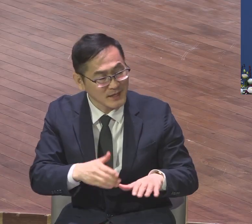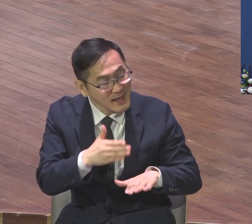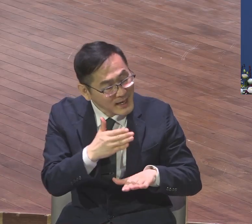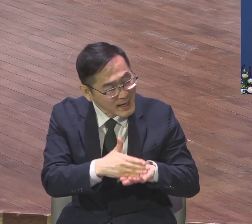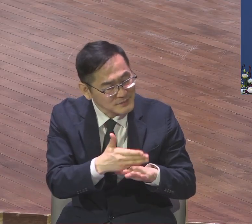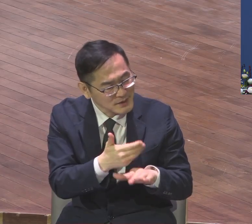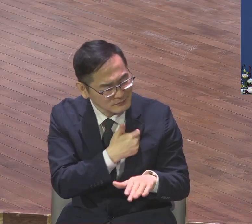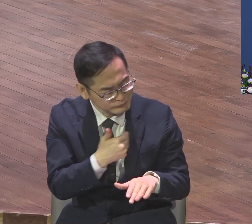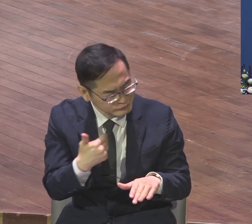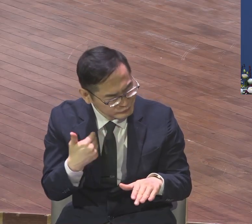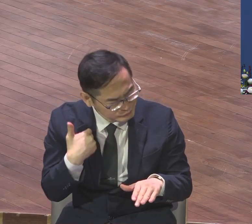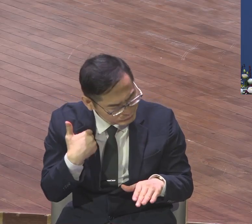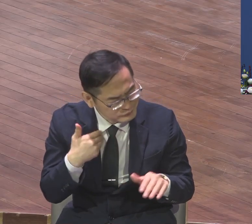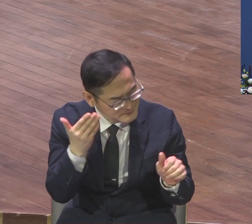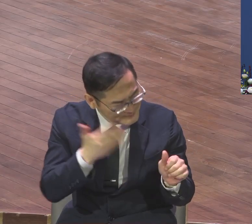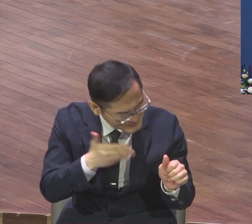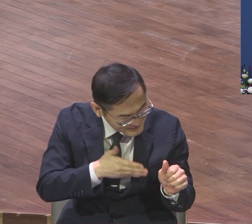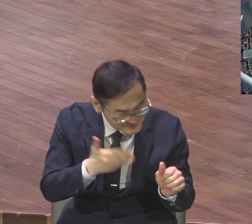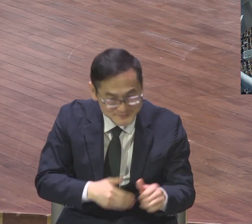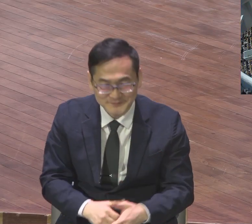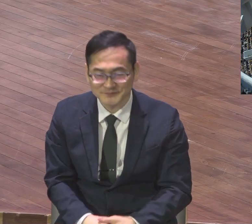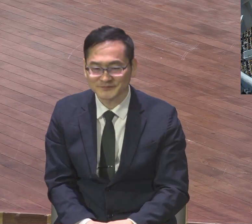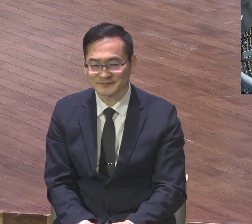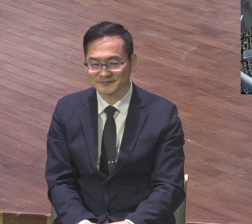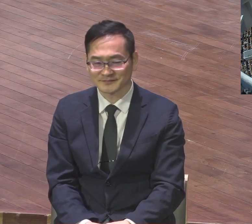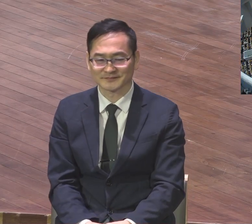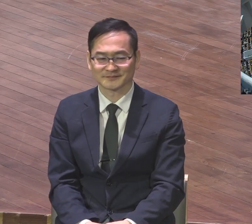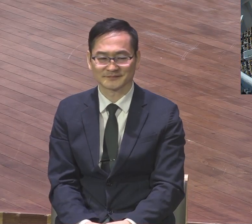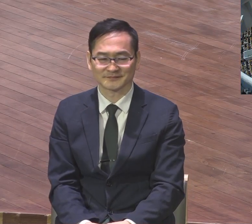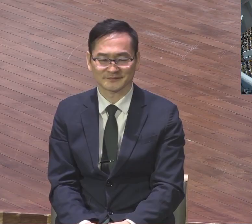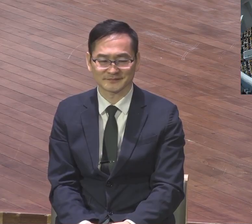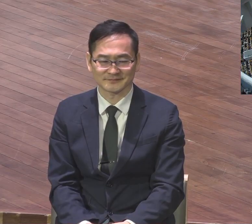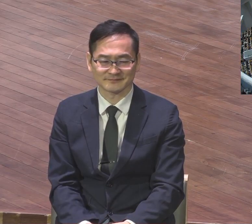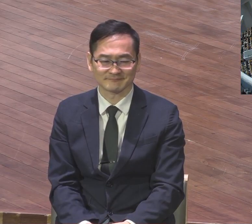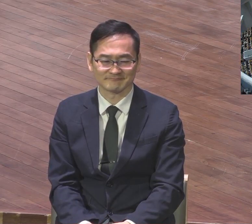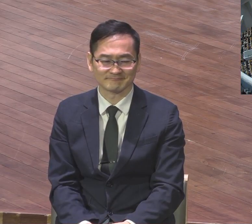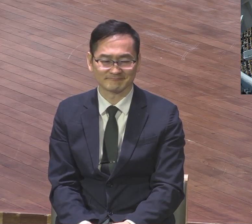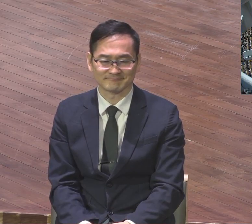감사가 넘치는 신앙생활을 합시다.